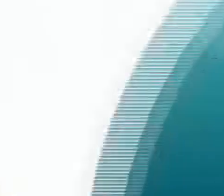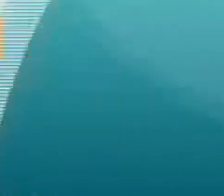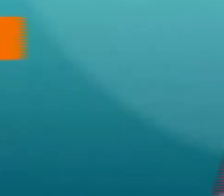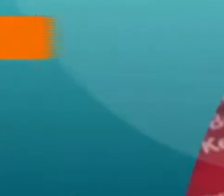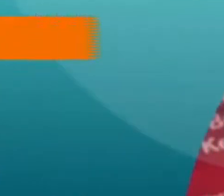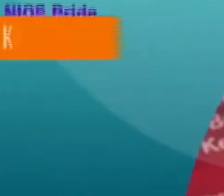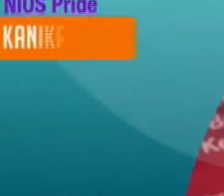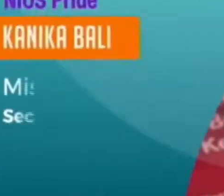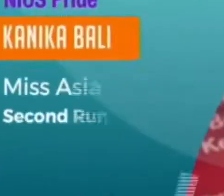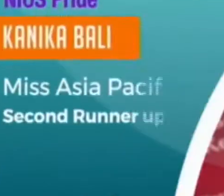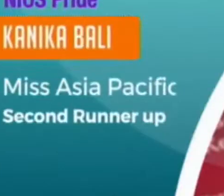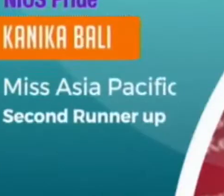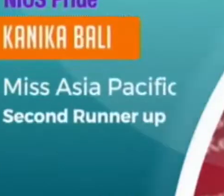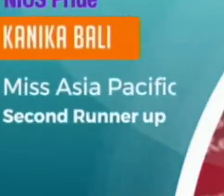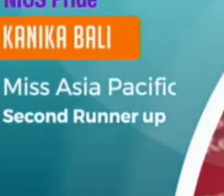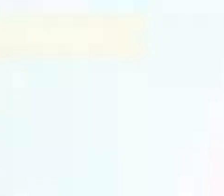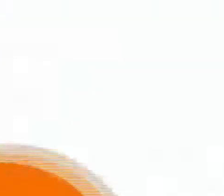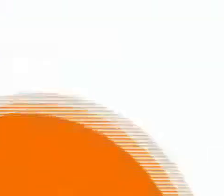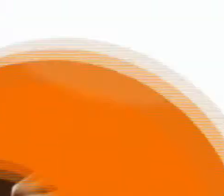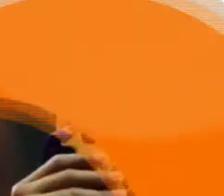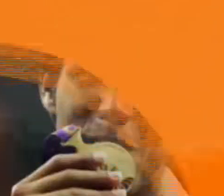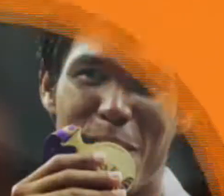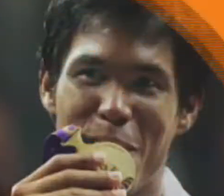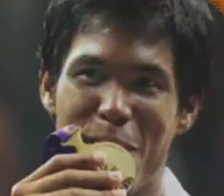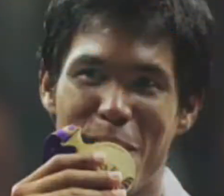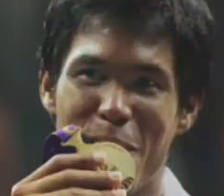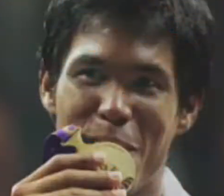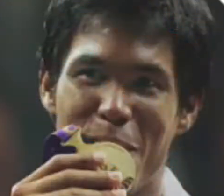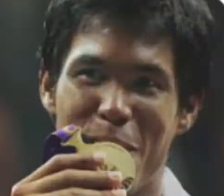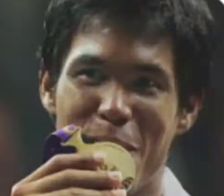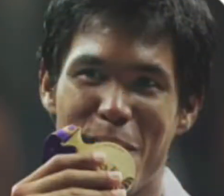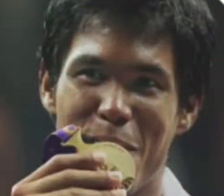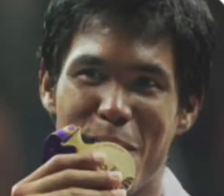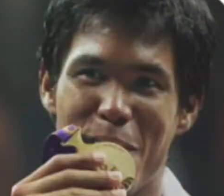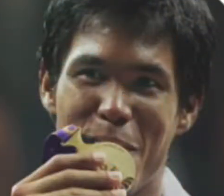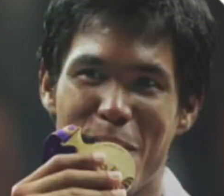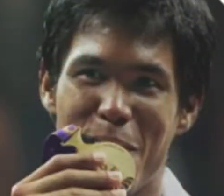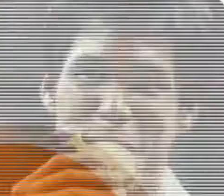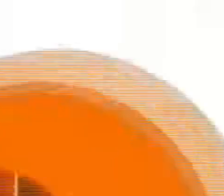चुने। हम स्वयं बने,